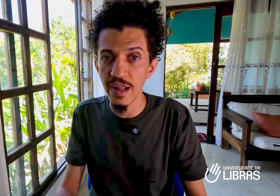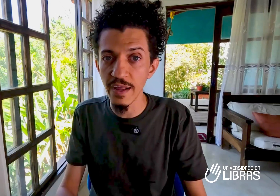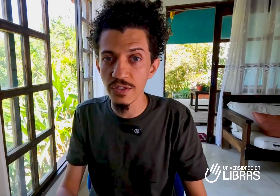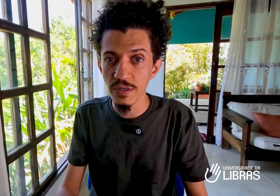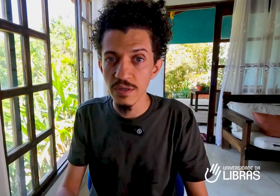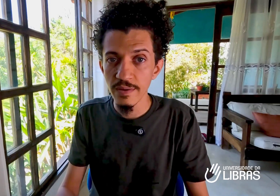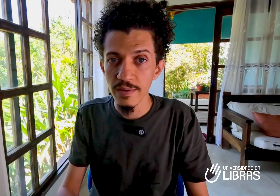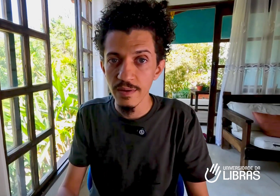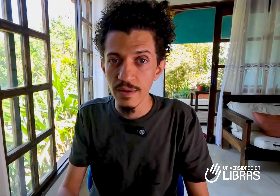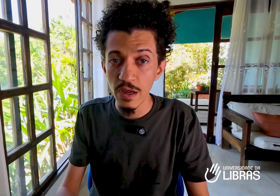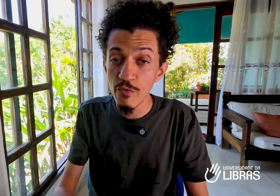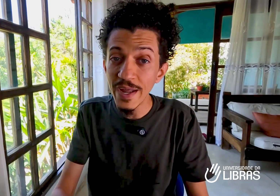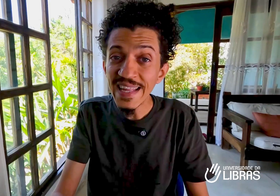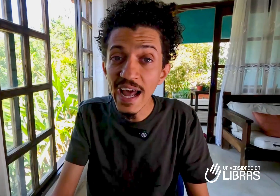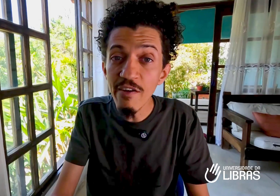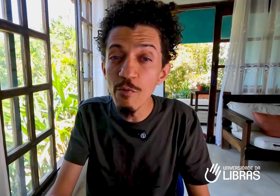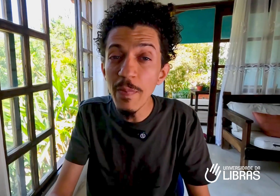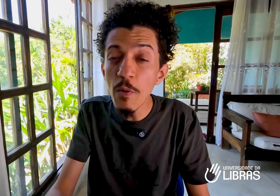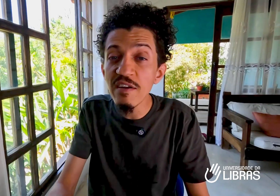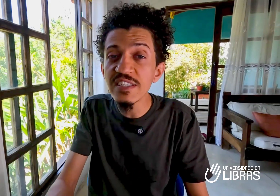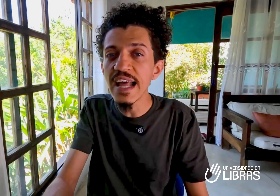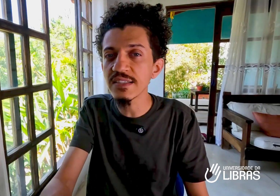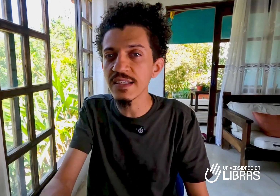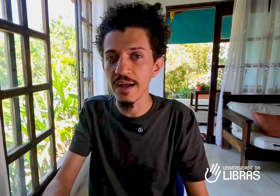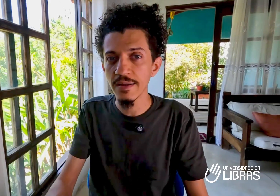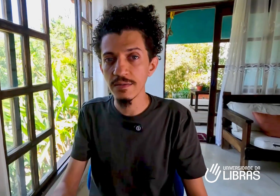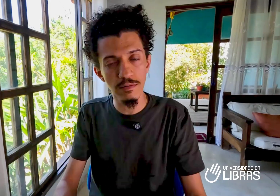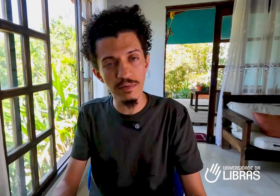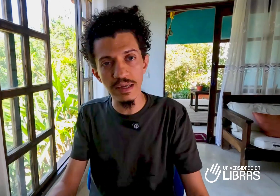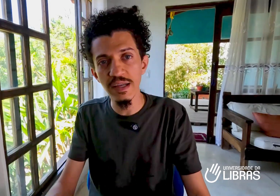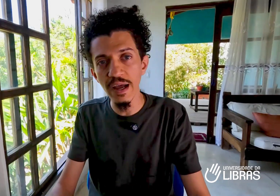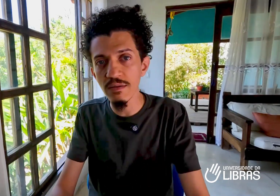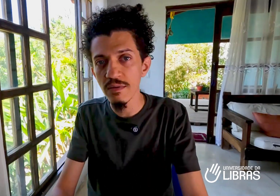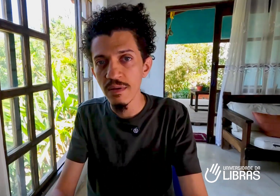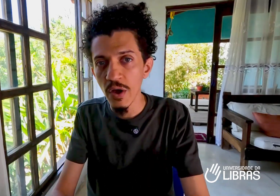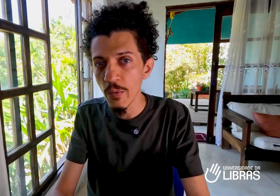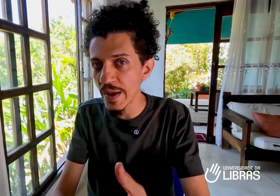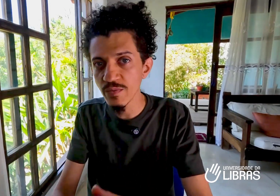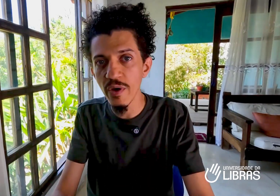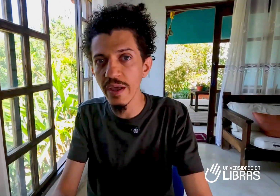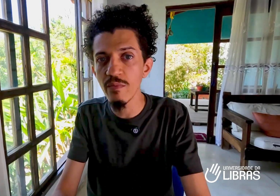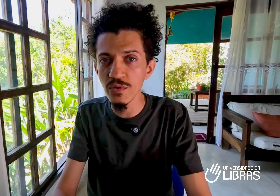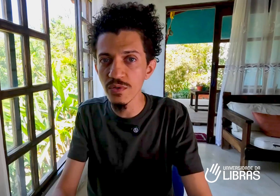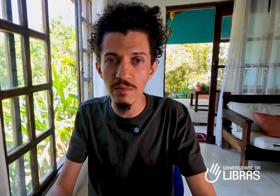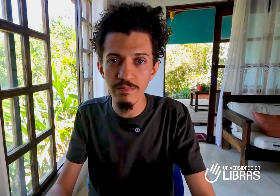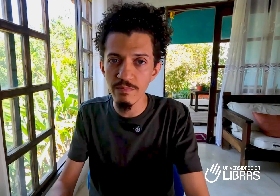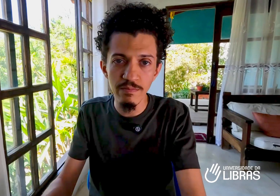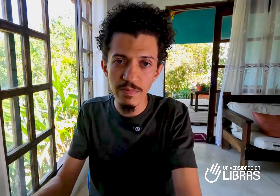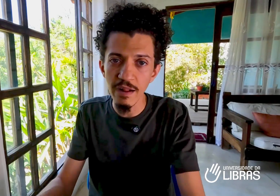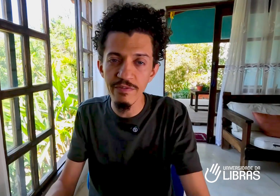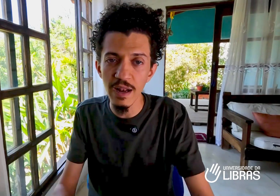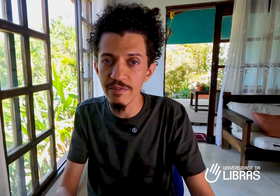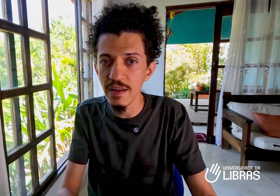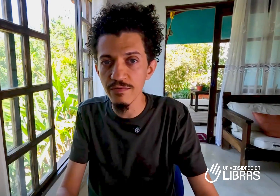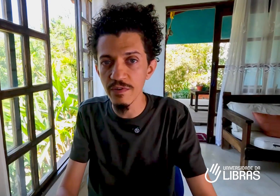diferente. Eu vou entrar e vou pelo menos testar. Se não der certo, eu peço meu reembolso, o cara fica lá feliz, eu fico